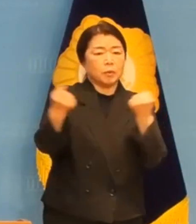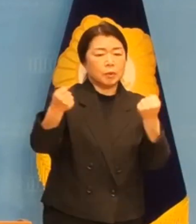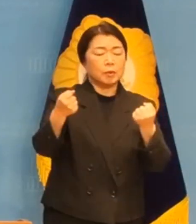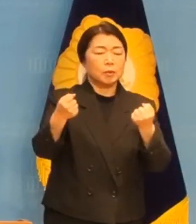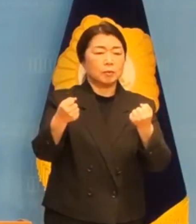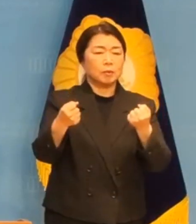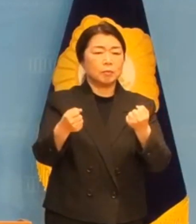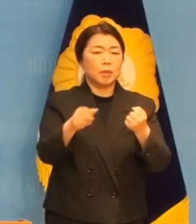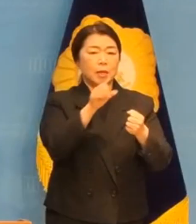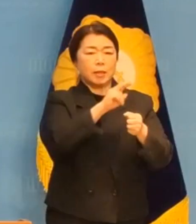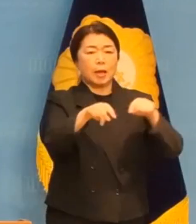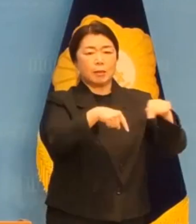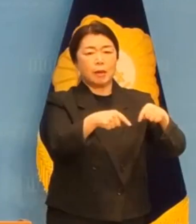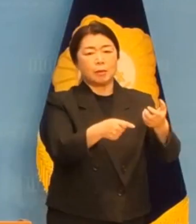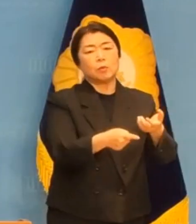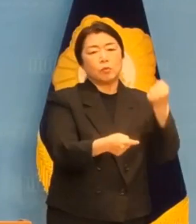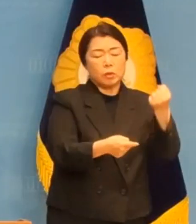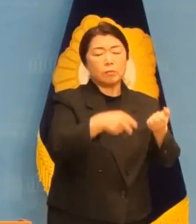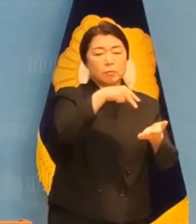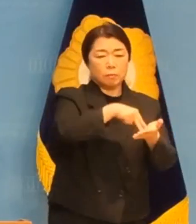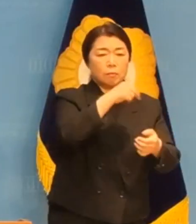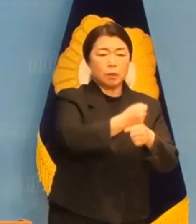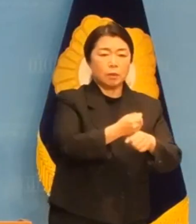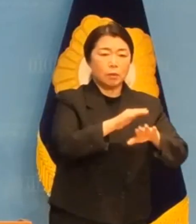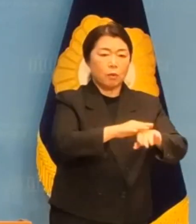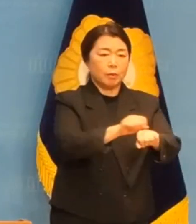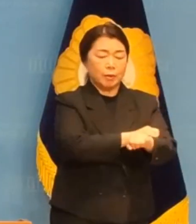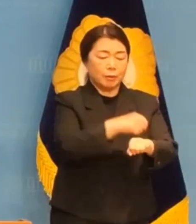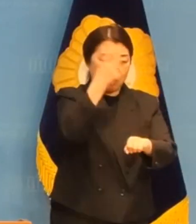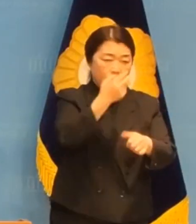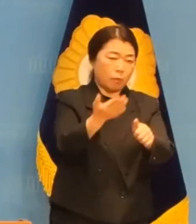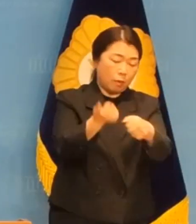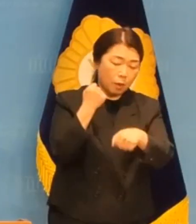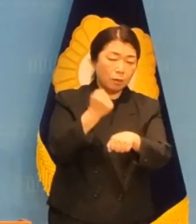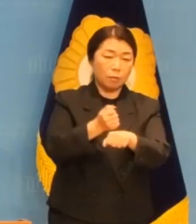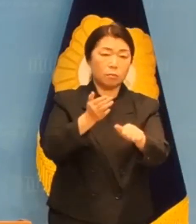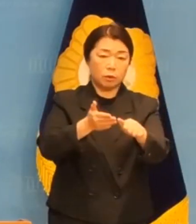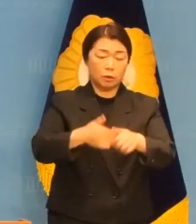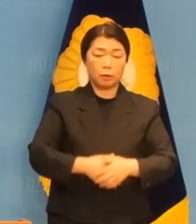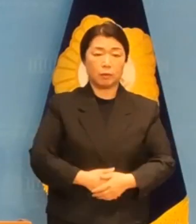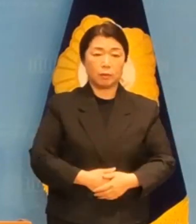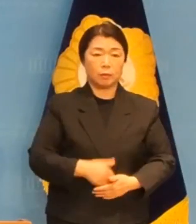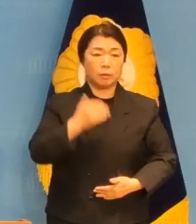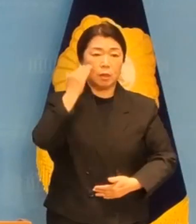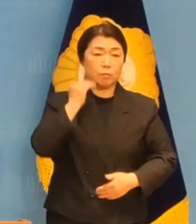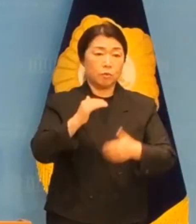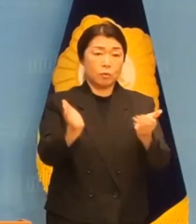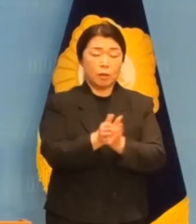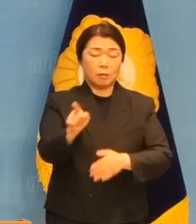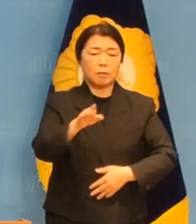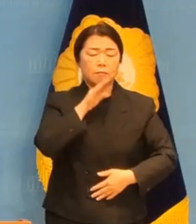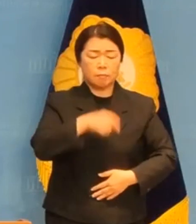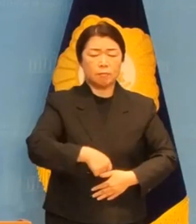민주당은 형님, 누님 뒤에 숨지 말고 국민 앞에 진실로 답해야 할 것입니다.